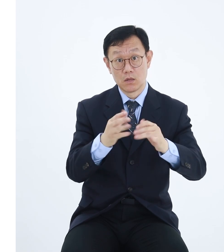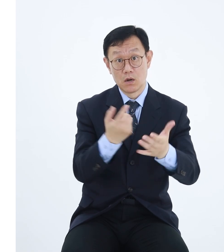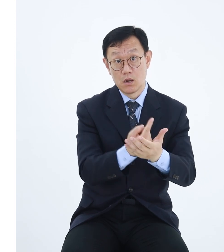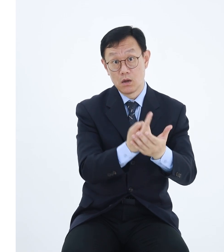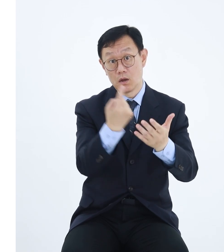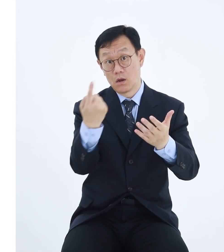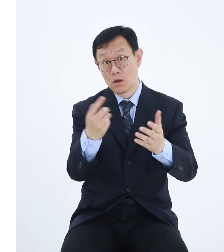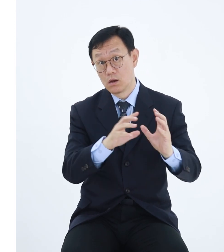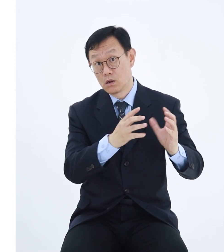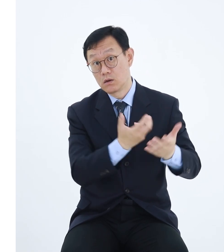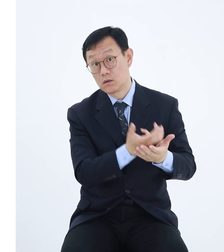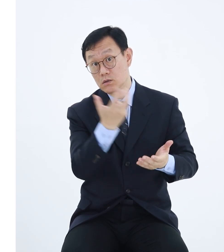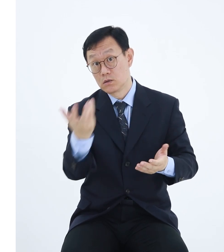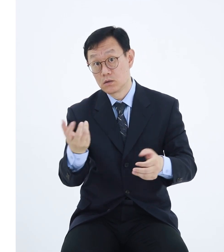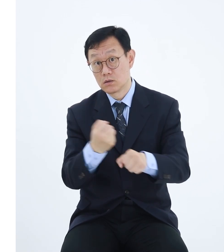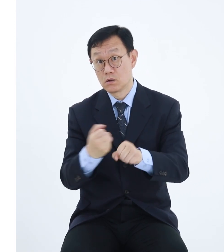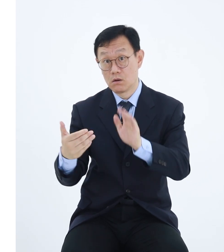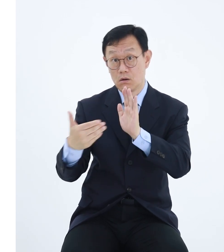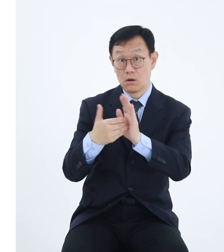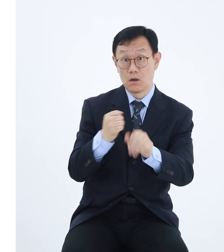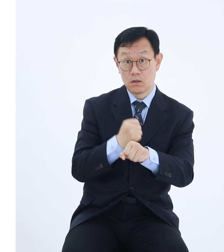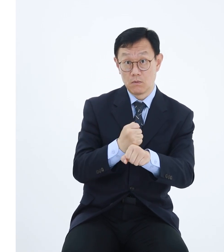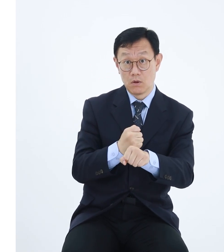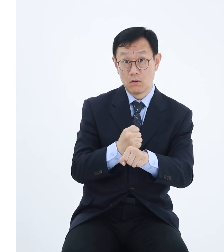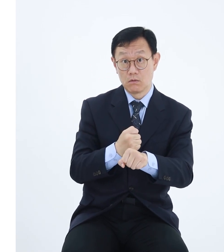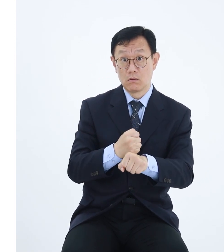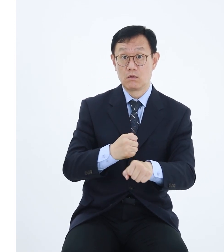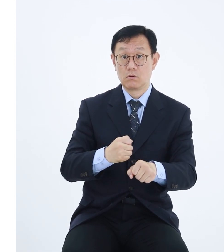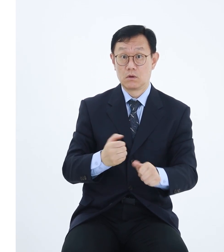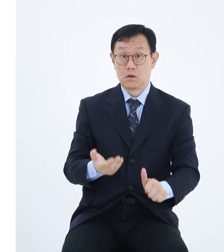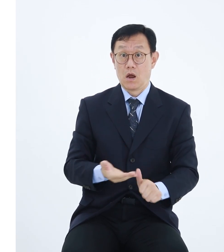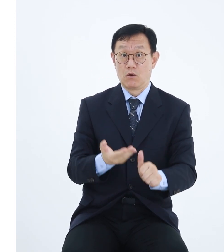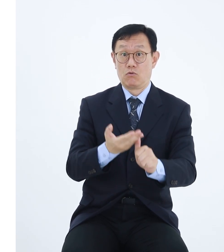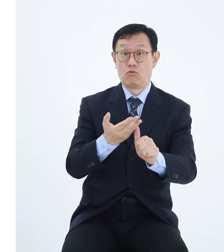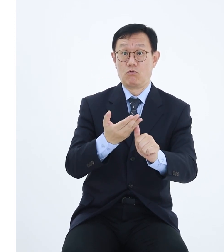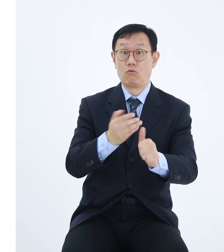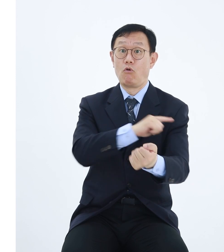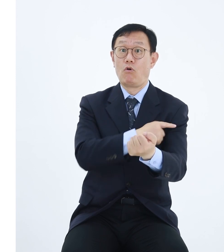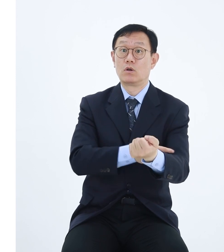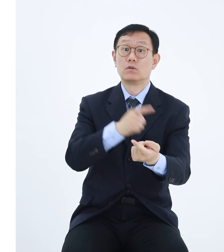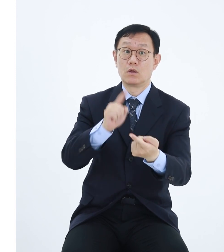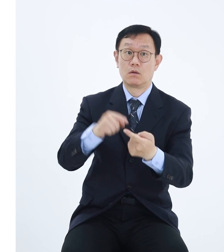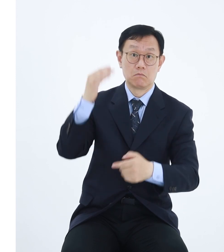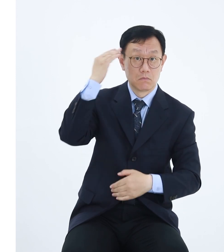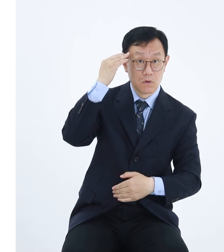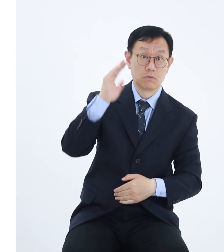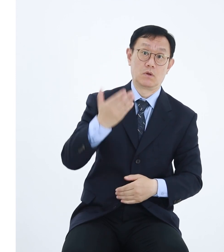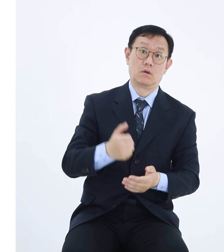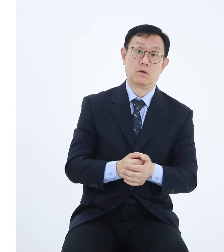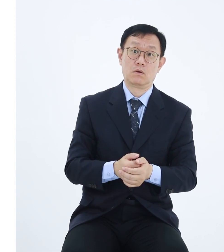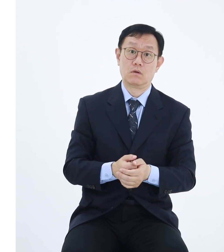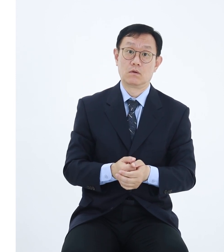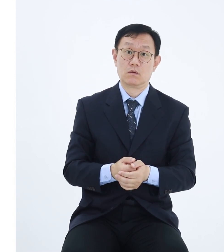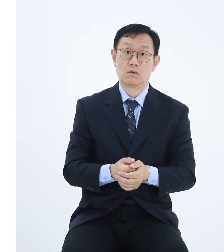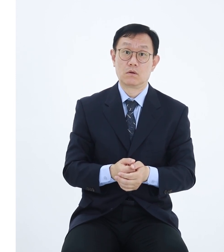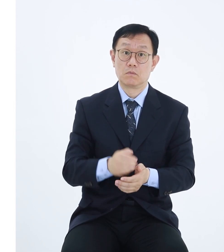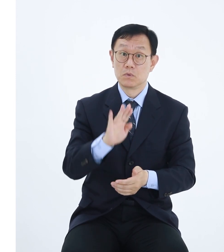자신의 부모에 의해 양육대 권리 또한 치매당하는 것입니다 몇 년 전까지 비자나 영주권을 받으려면